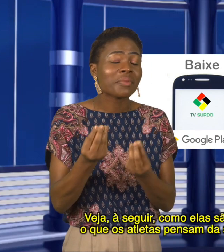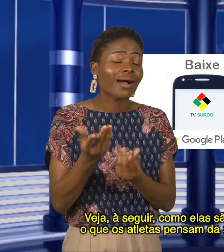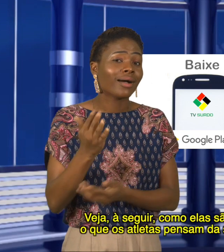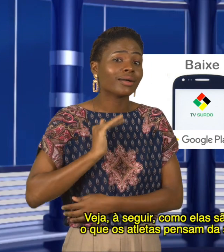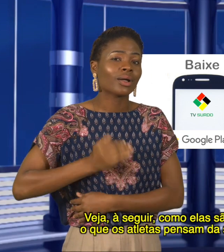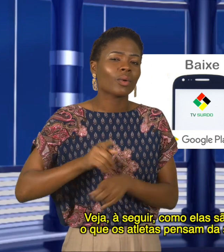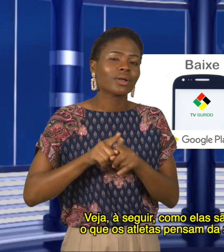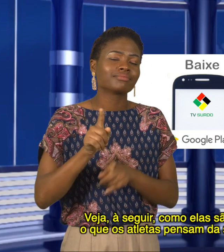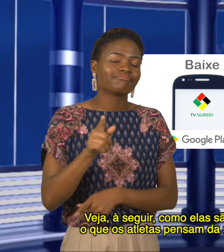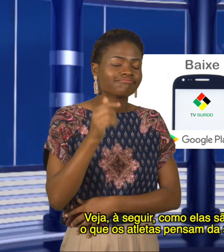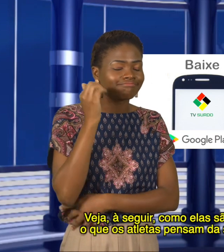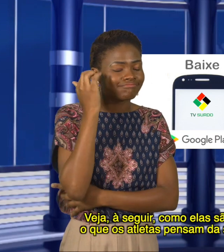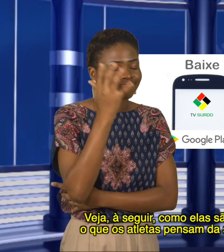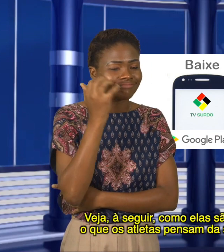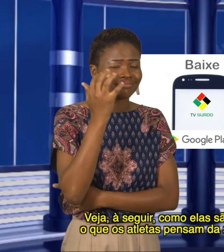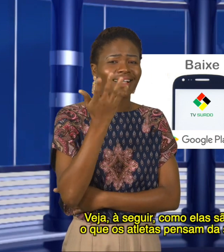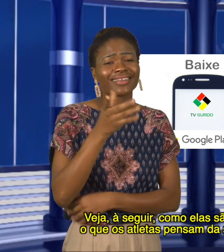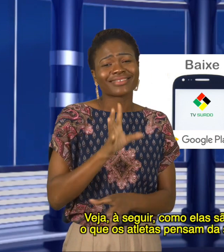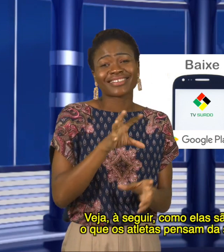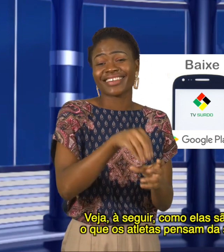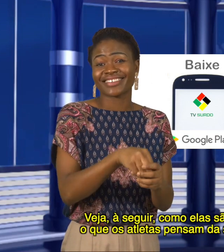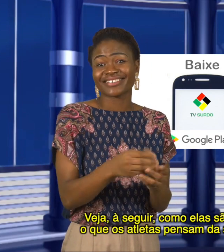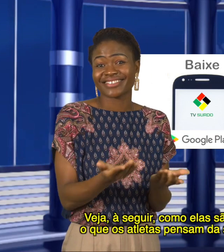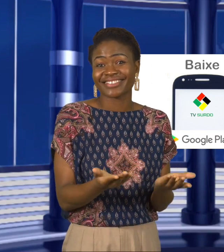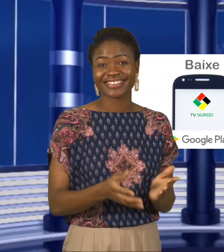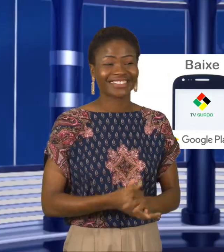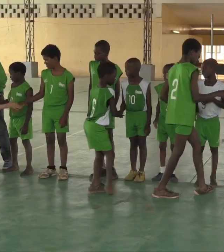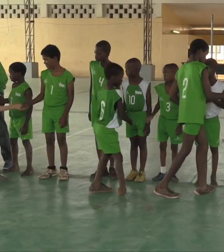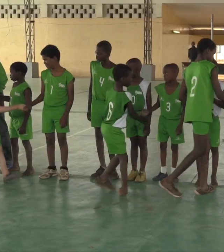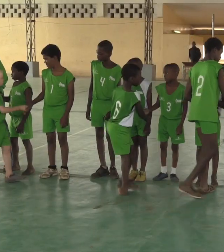a seguir como elas são realizadas e o que os atletas pensam da sua introdução.